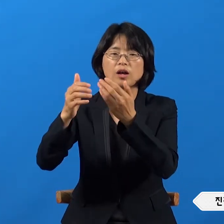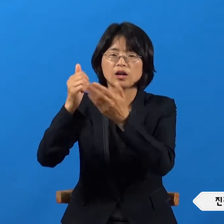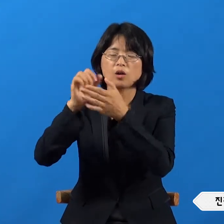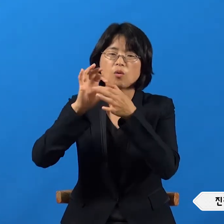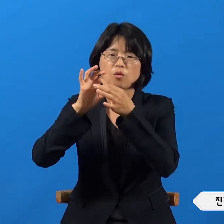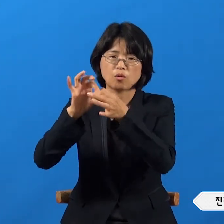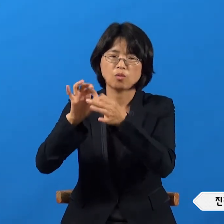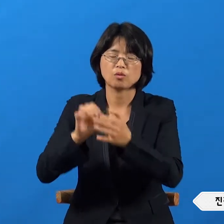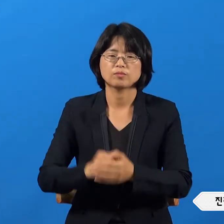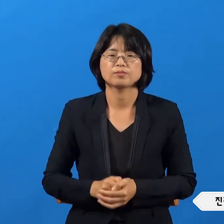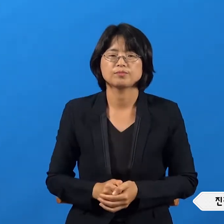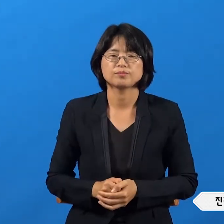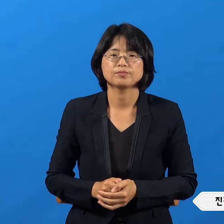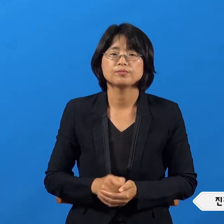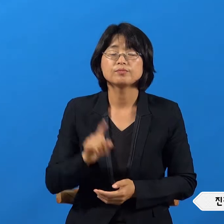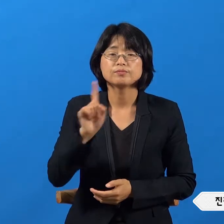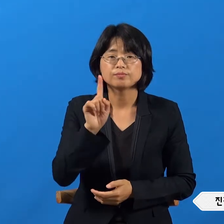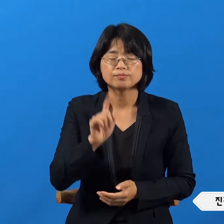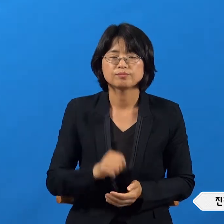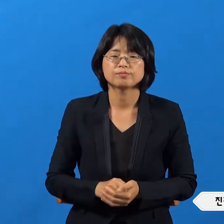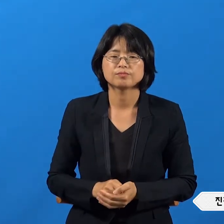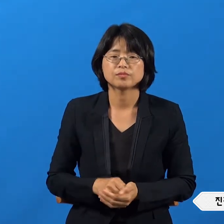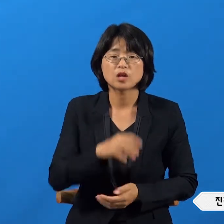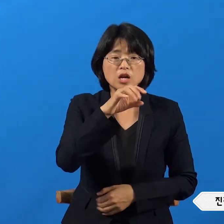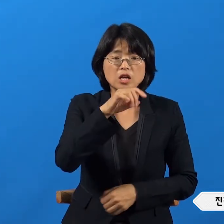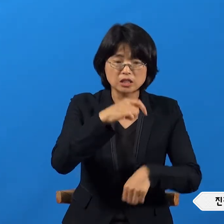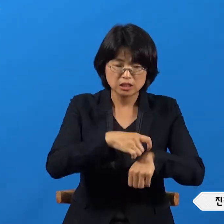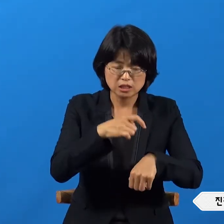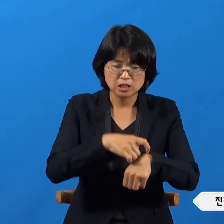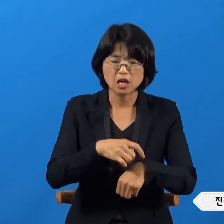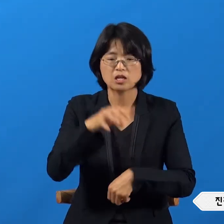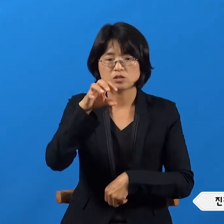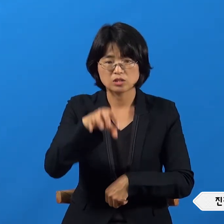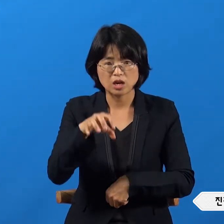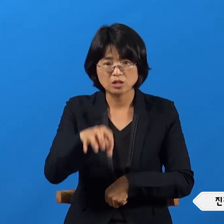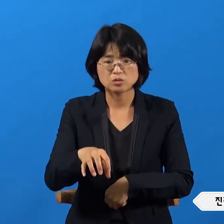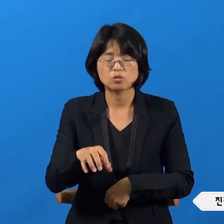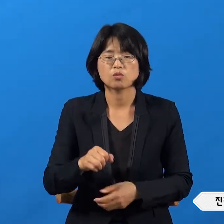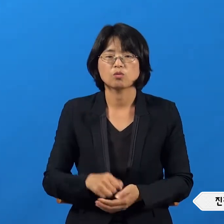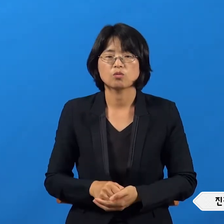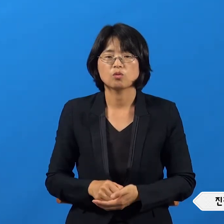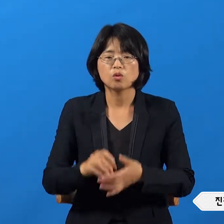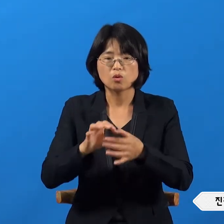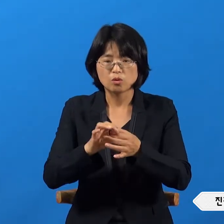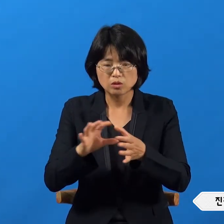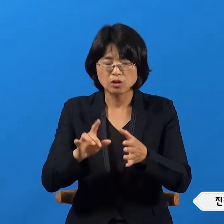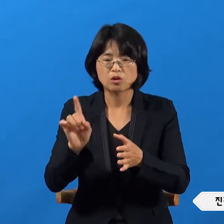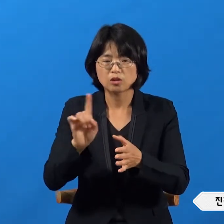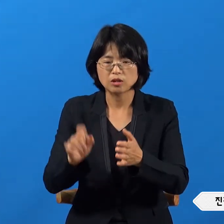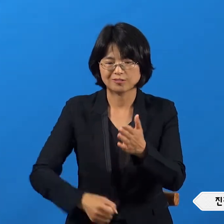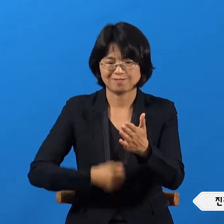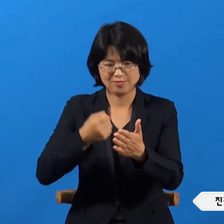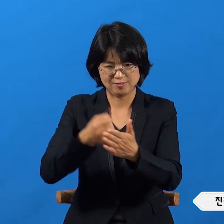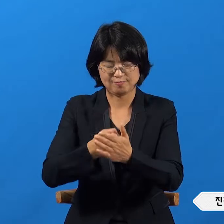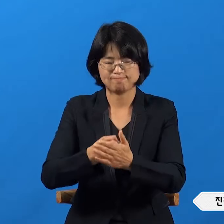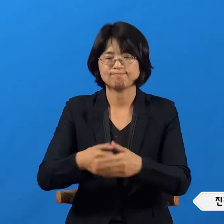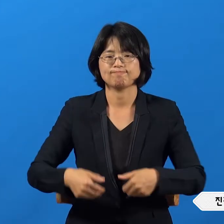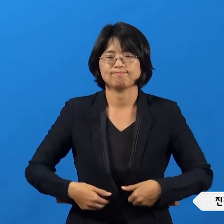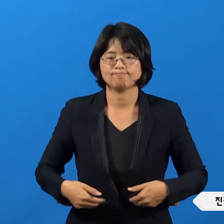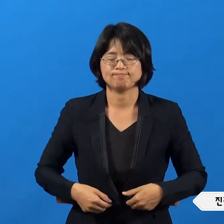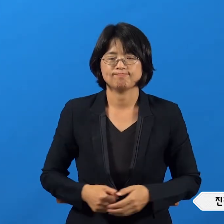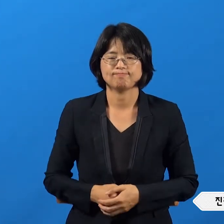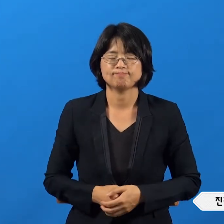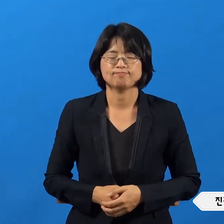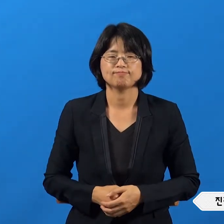어느 곳이든 내가 하나님을 만나는 정해진 기도의 골방을 찾으십시오. 여러분에게